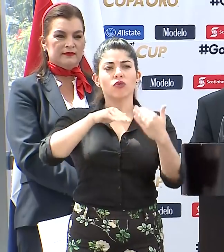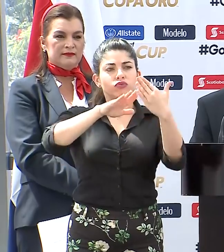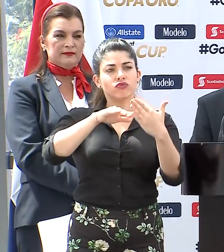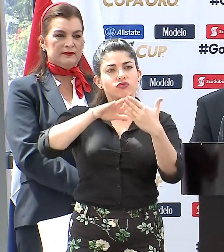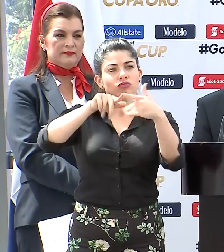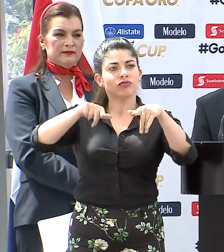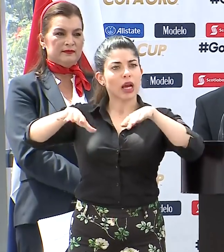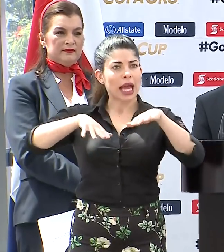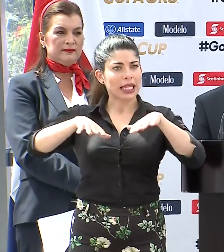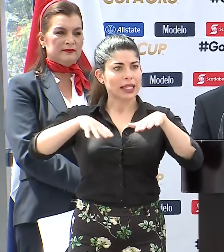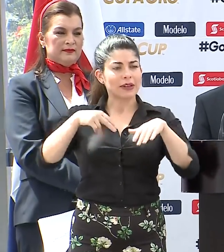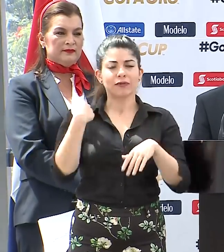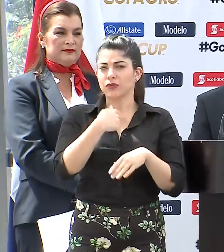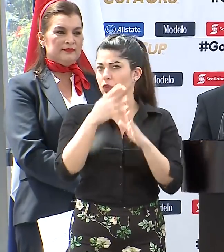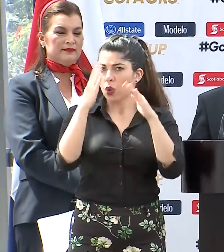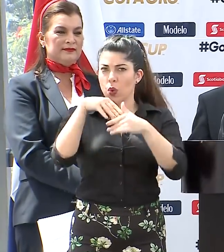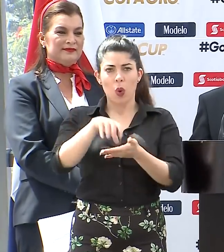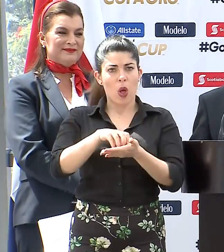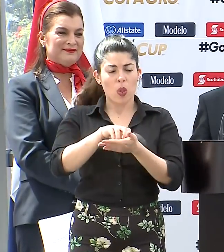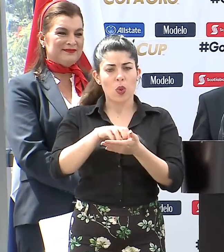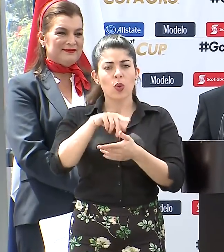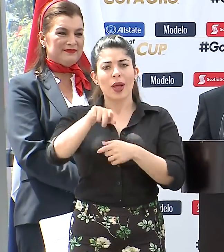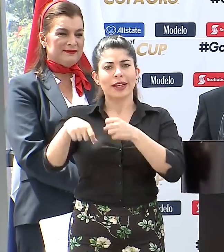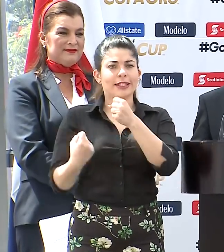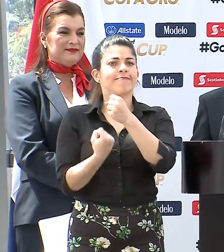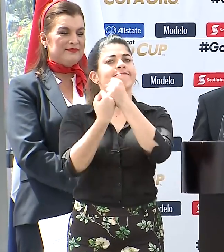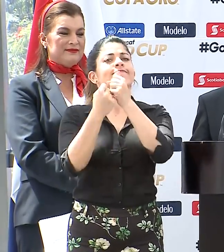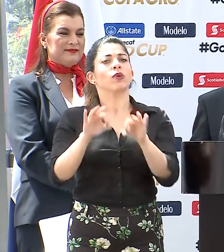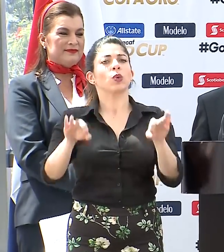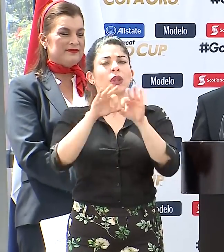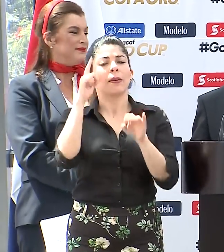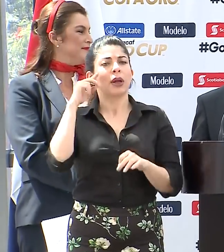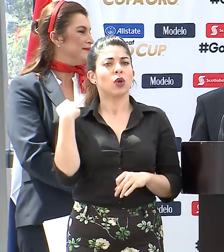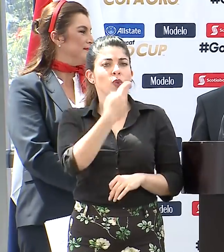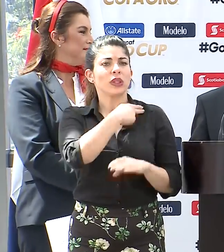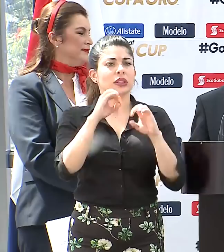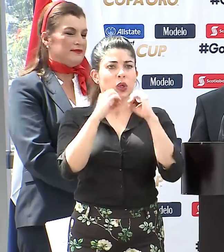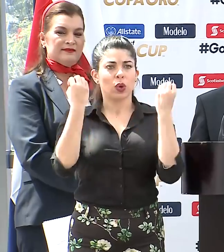eventos y que no dudamos serán un pilar en nuestra organización.